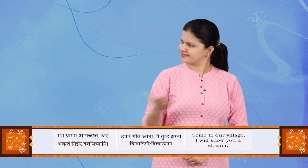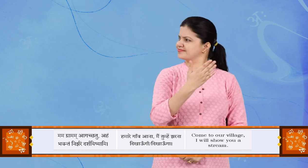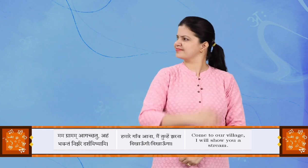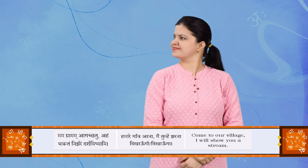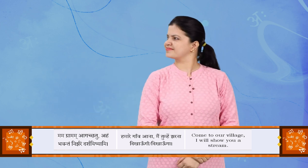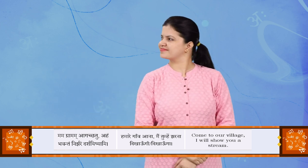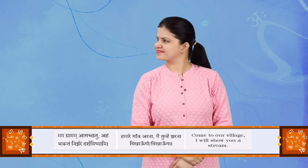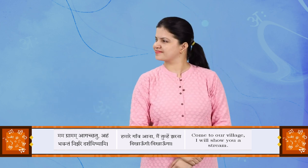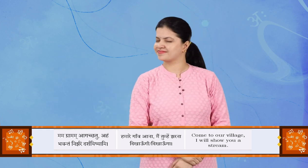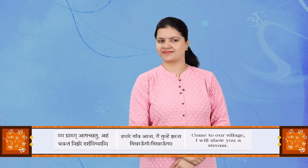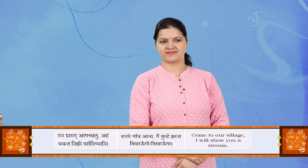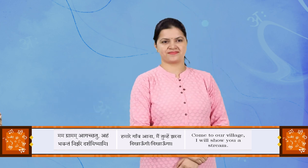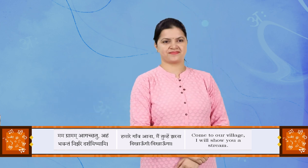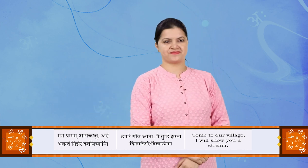पधार चुके हैं